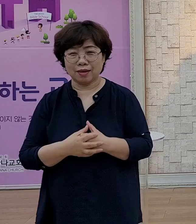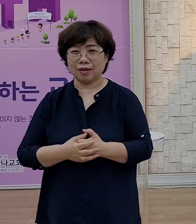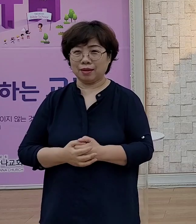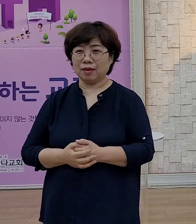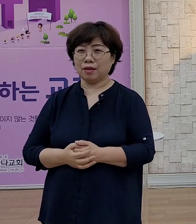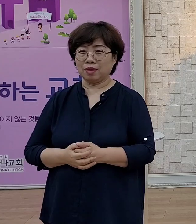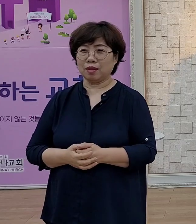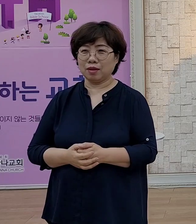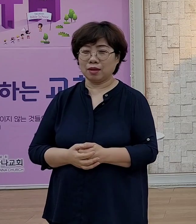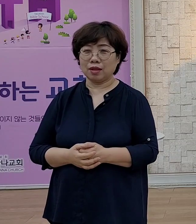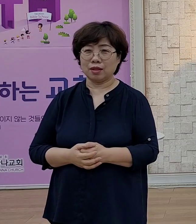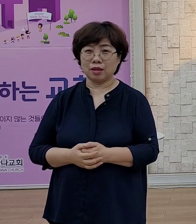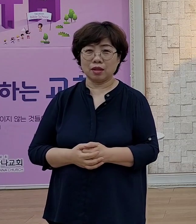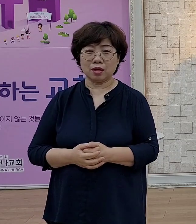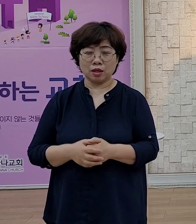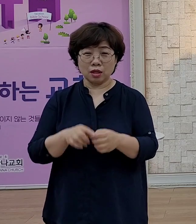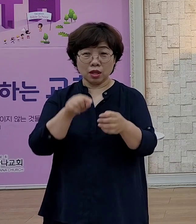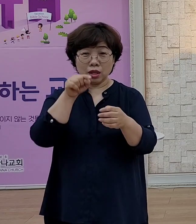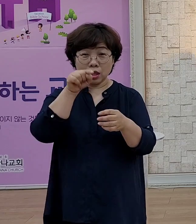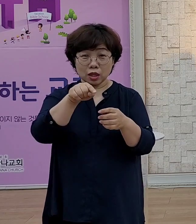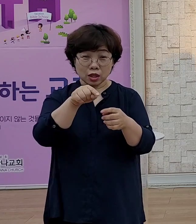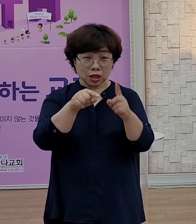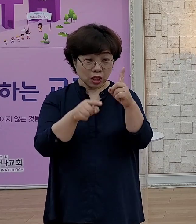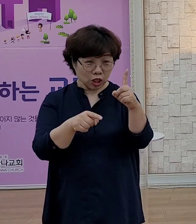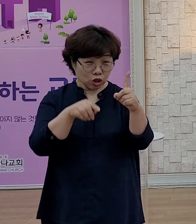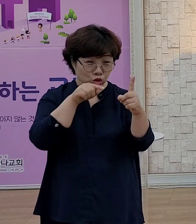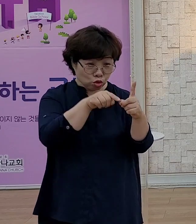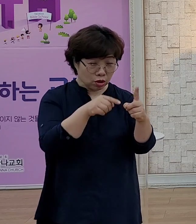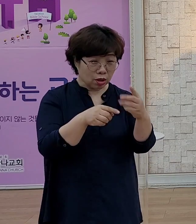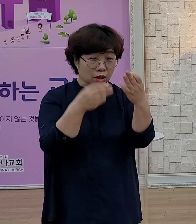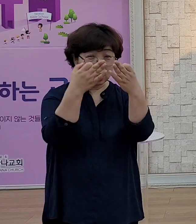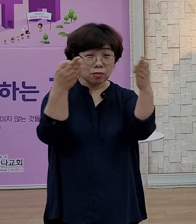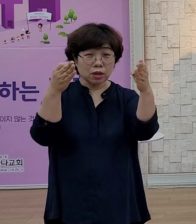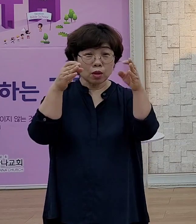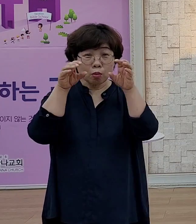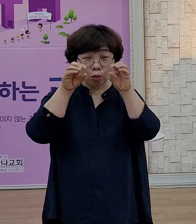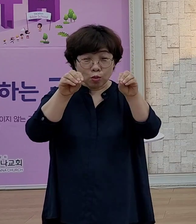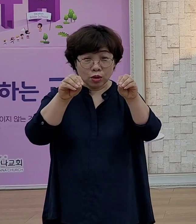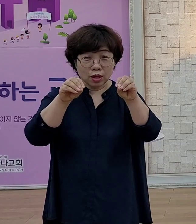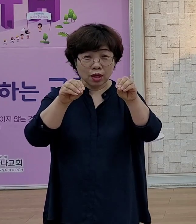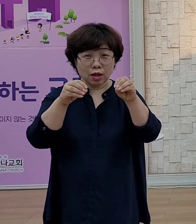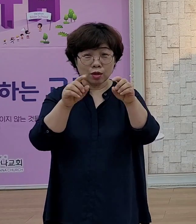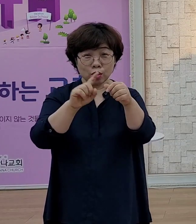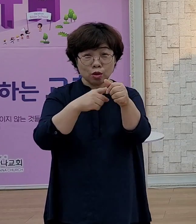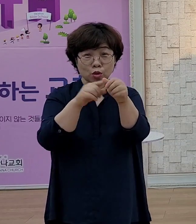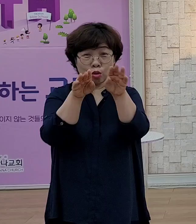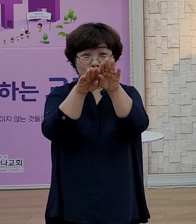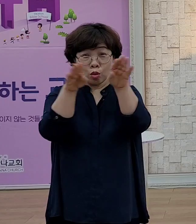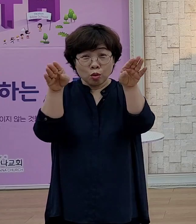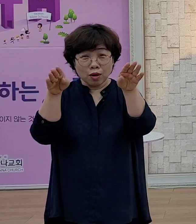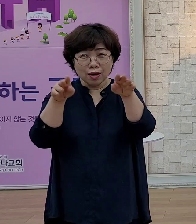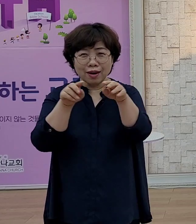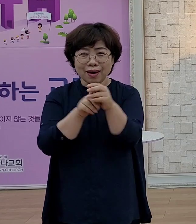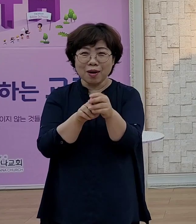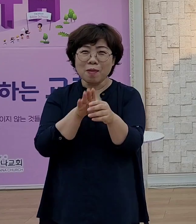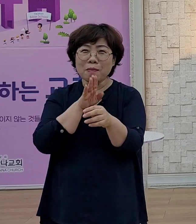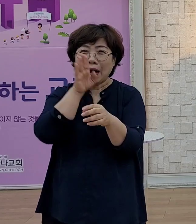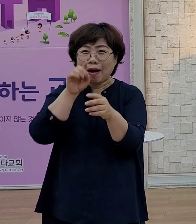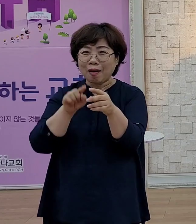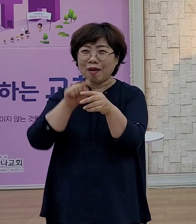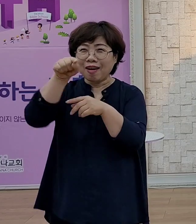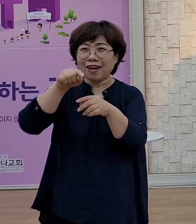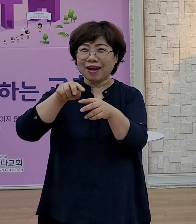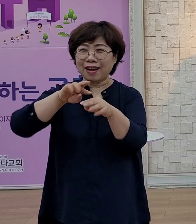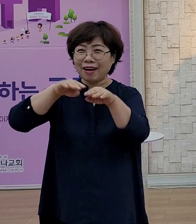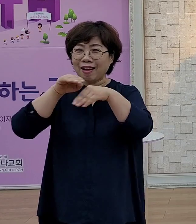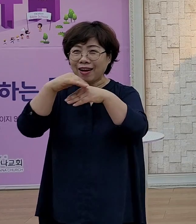걔가 14층 누른 게 아니고 1층 누르고 내려가는데 14층에서 스르르 문이 열리더래요. 그래서 당장 그 계단으로 이제 뛰어내렸대요.